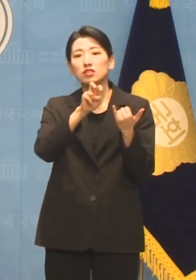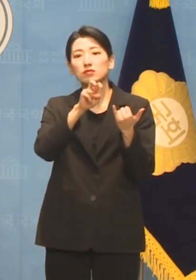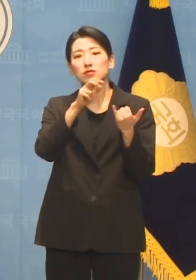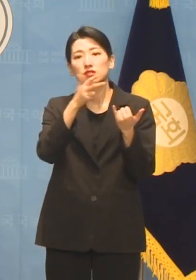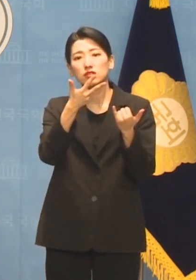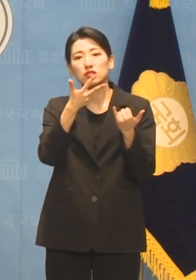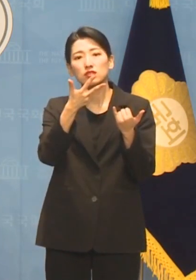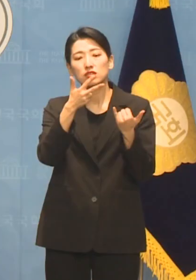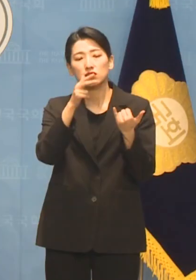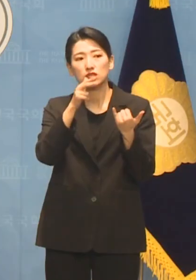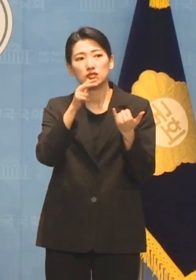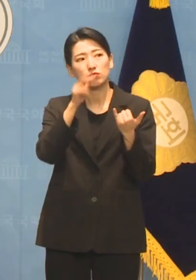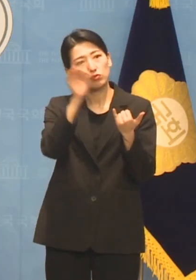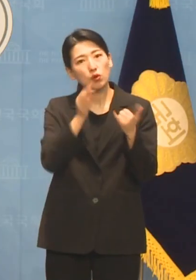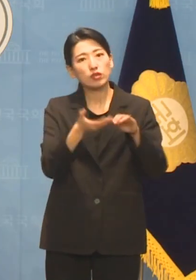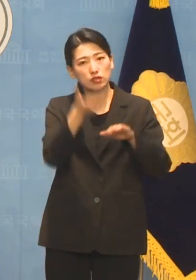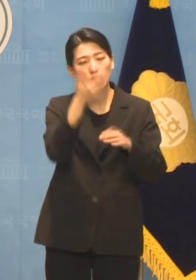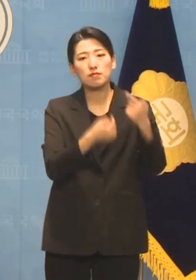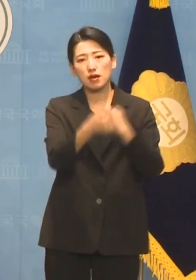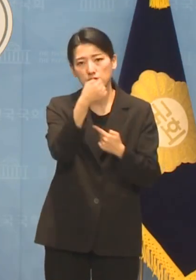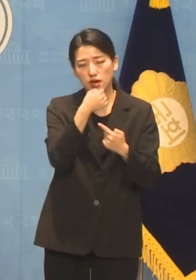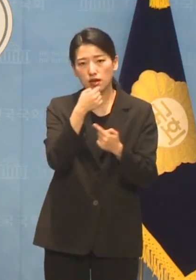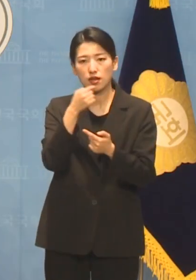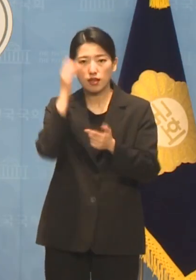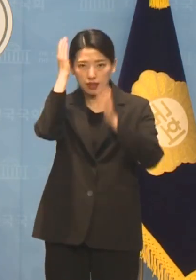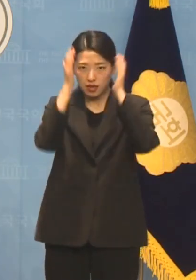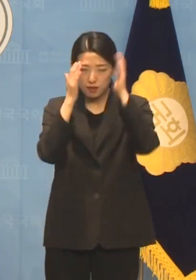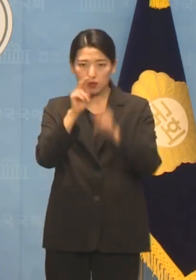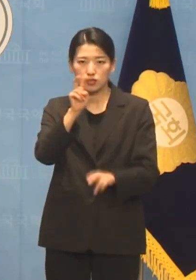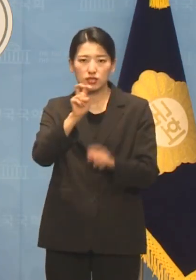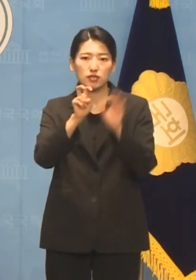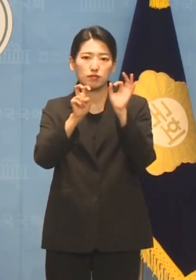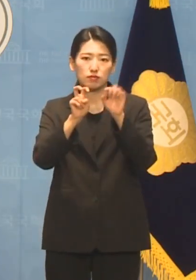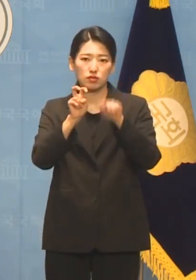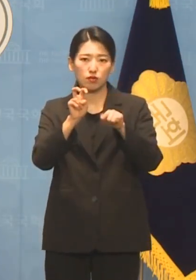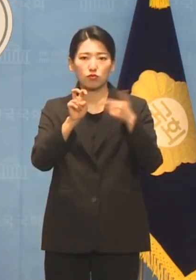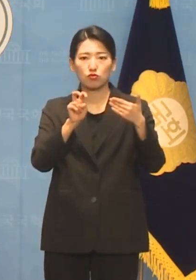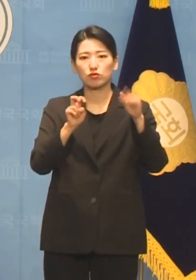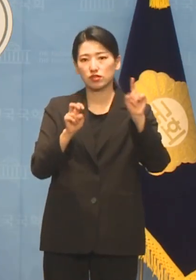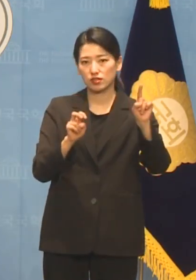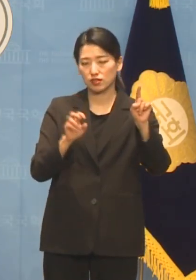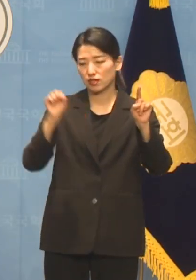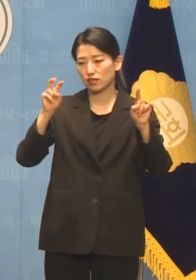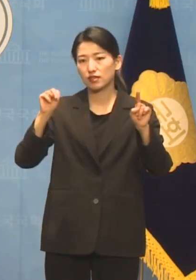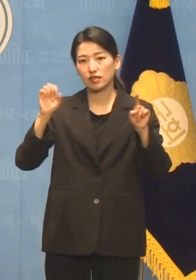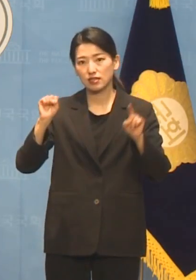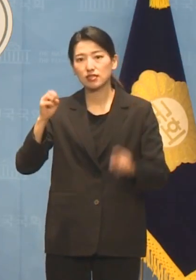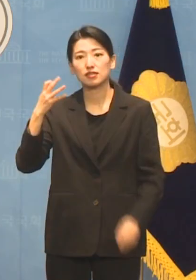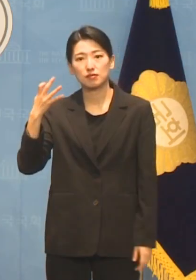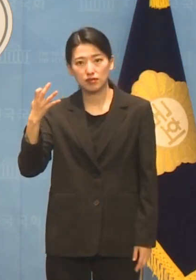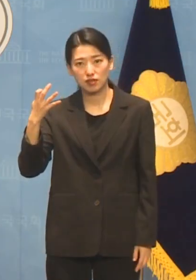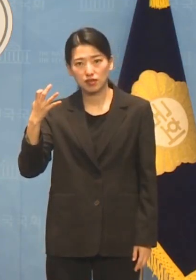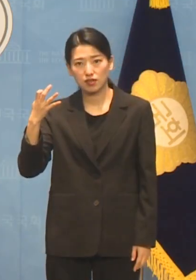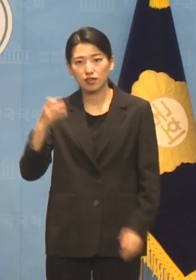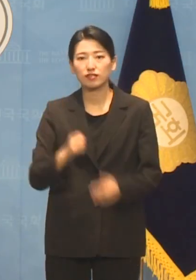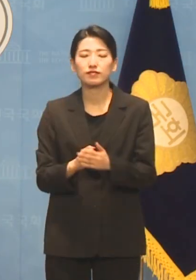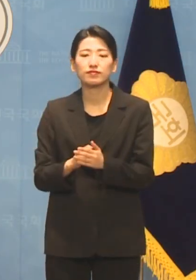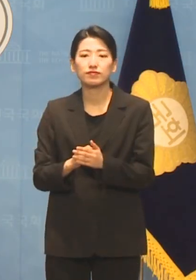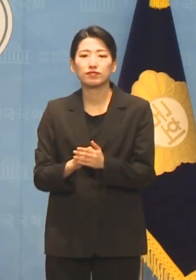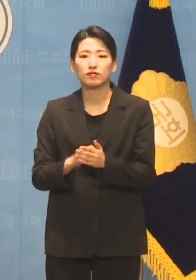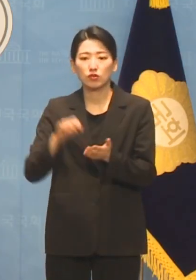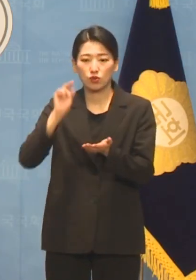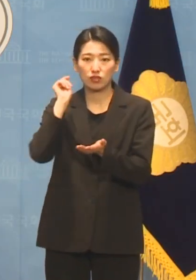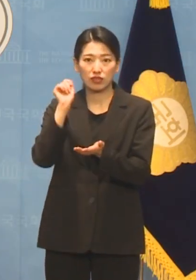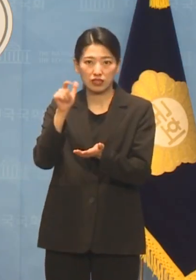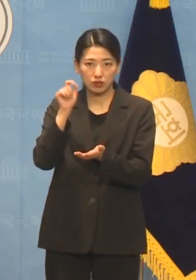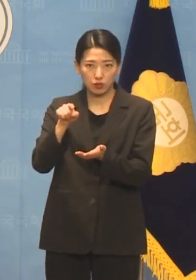27.92%로 가장 많은 제보가 접수되었고요. 네이버가 20.91, SNS가 13.16, 커뮤니티가 5.99,